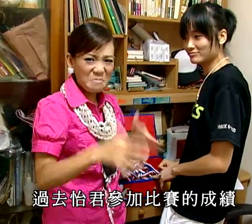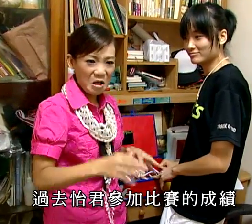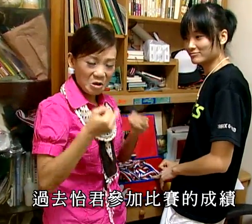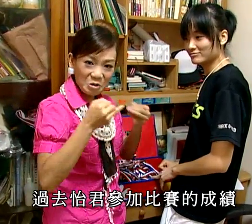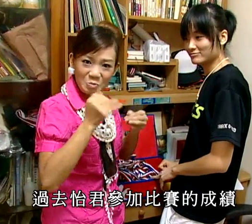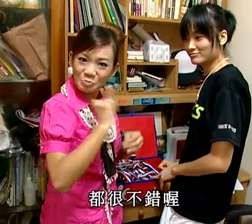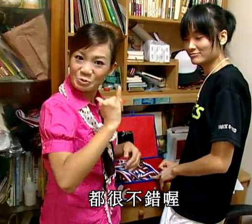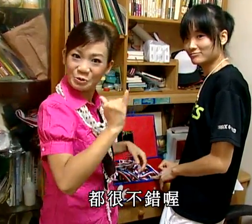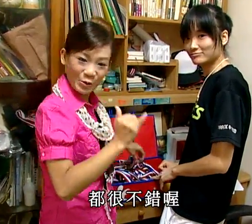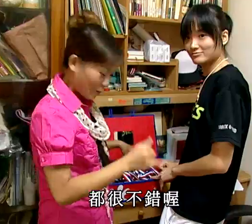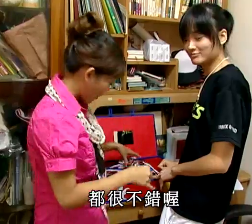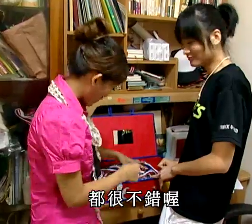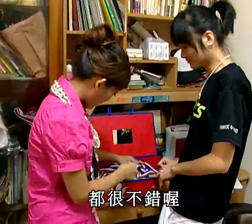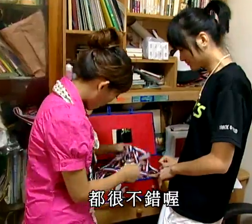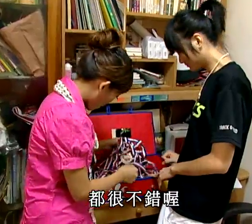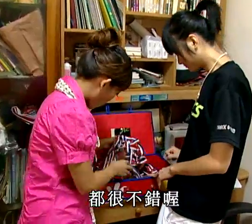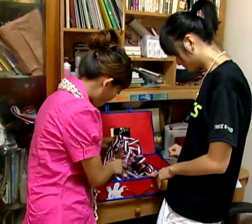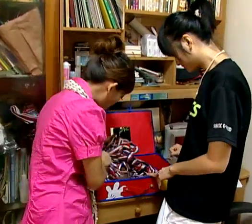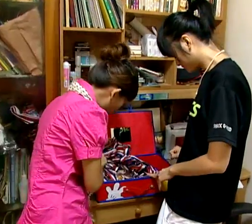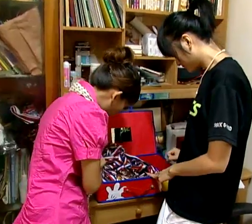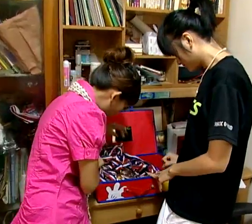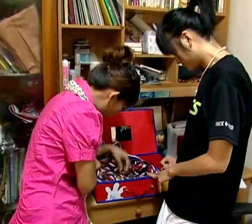绩都很不错哦。